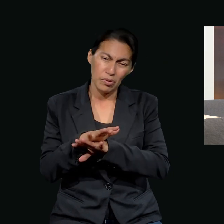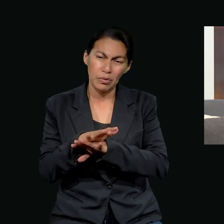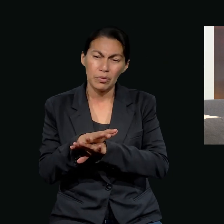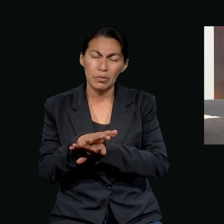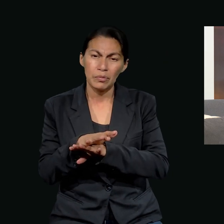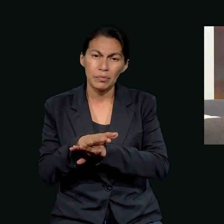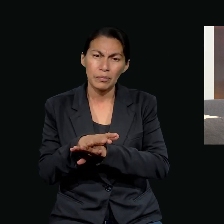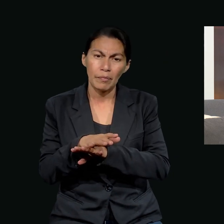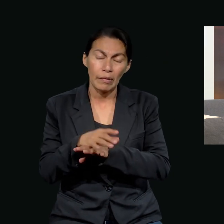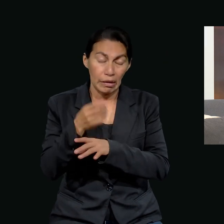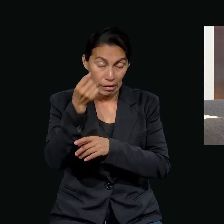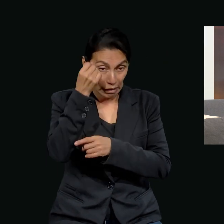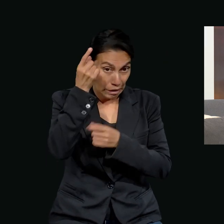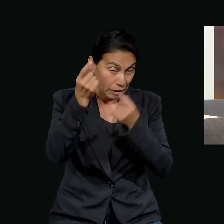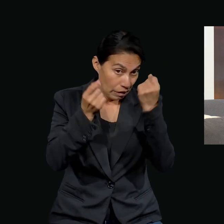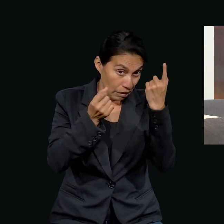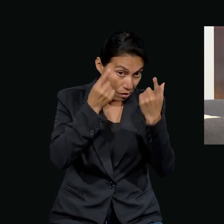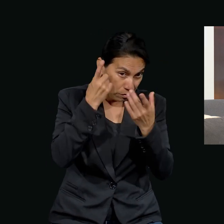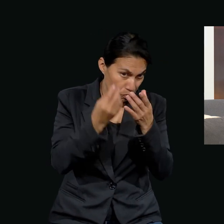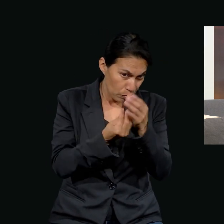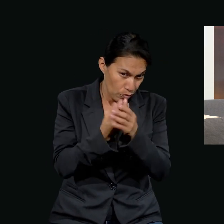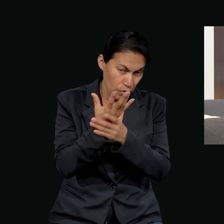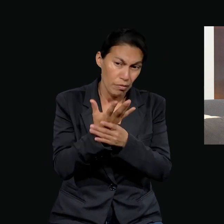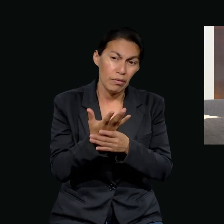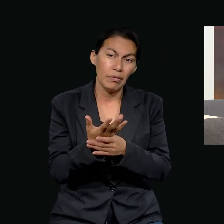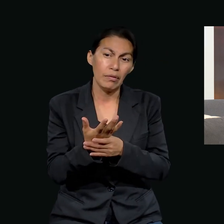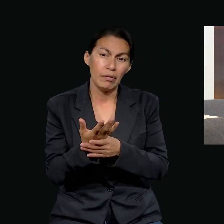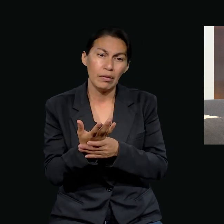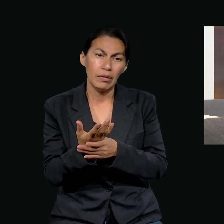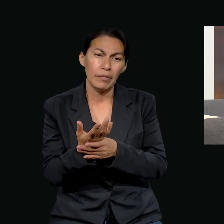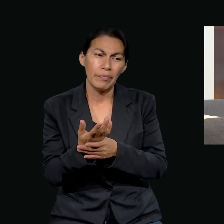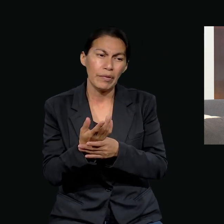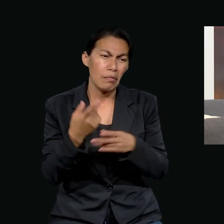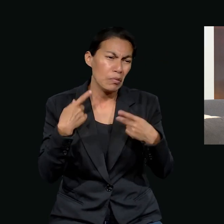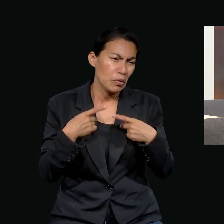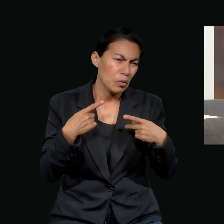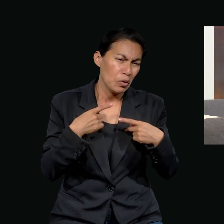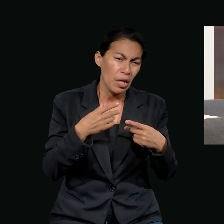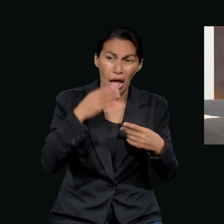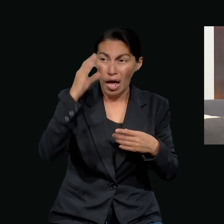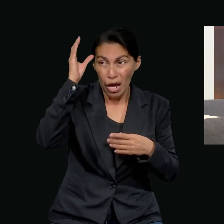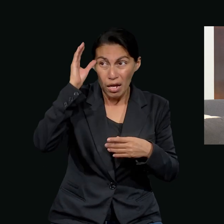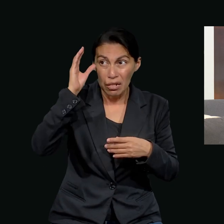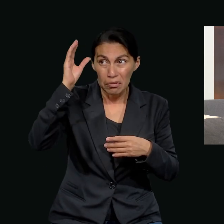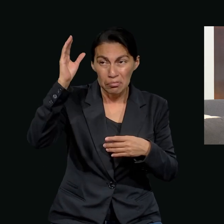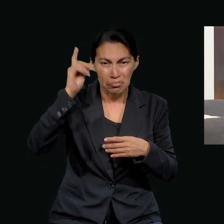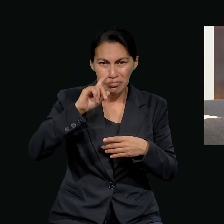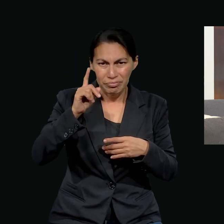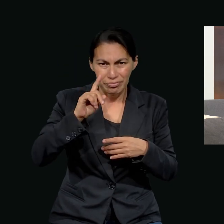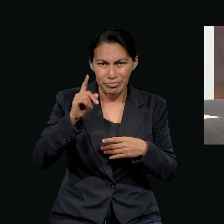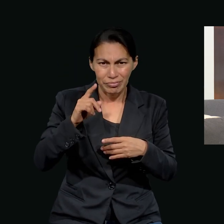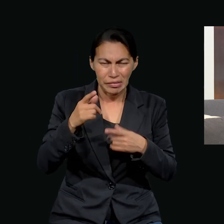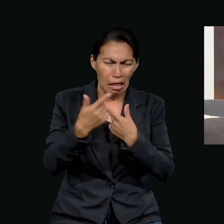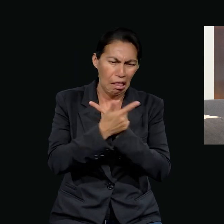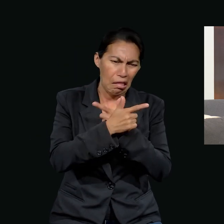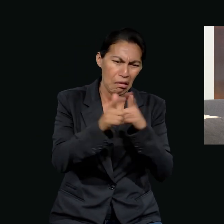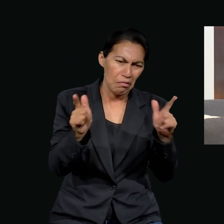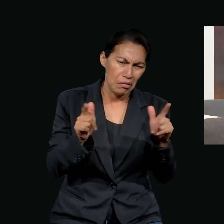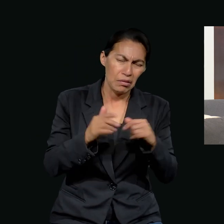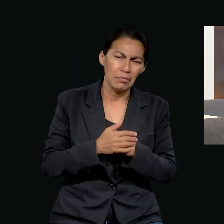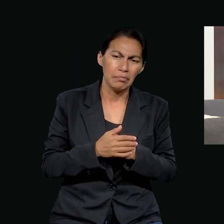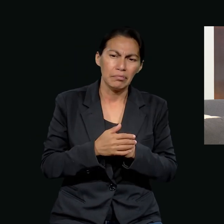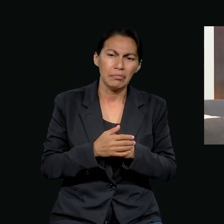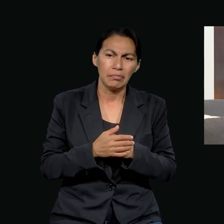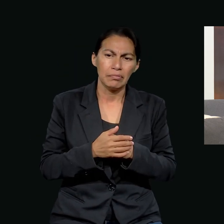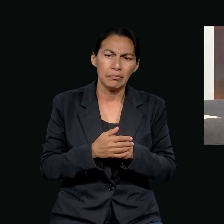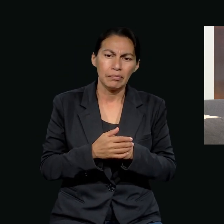unas ideas nuevas. O más bien el ateísmo, aunque ahora se nos habla de